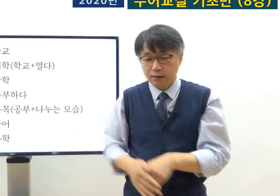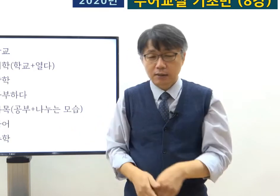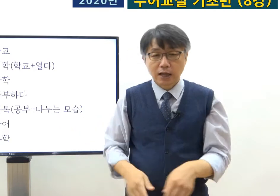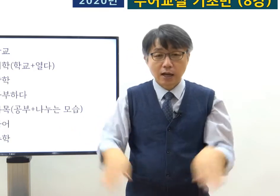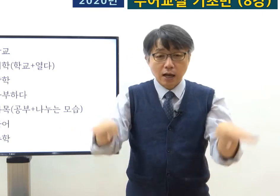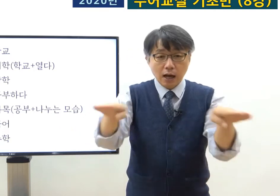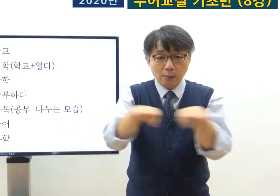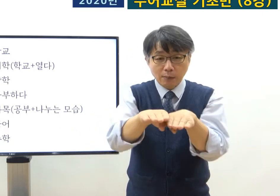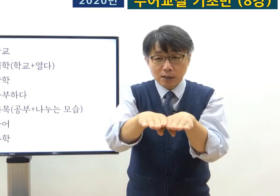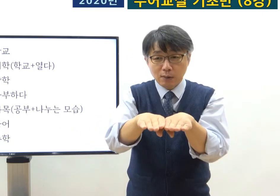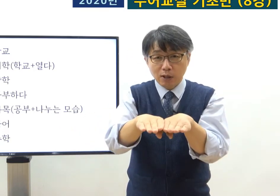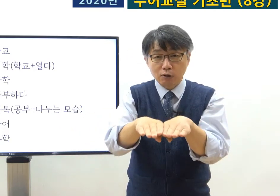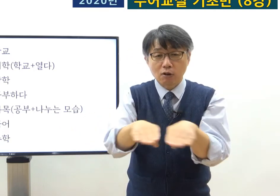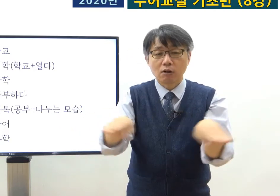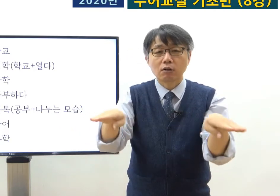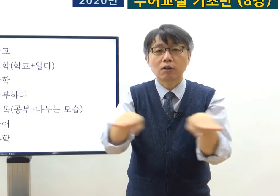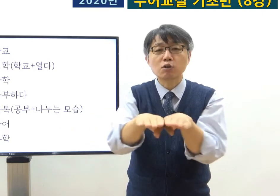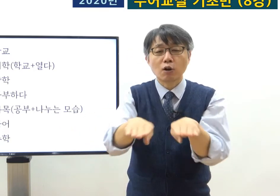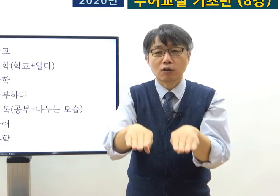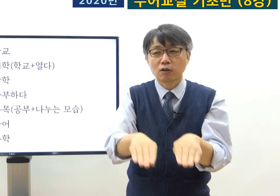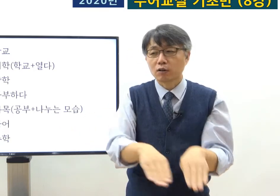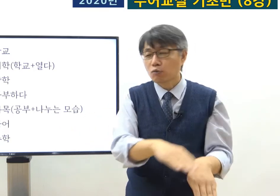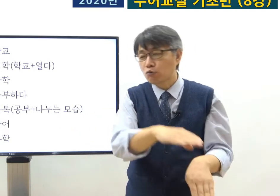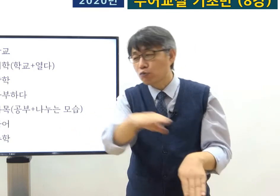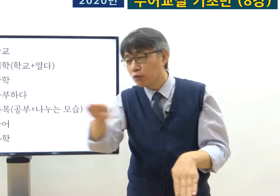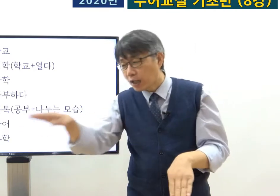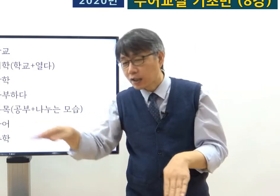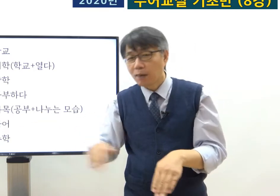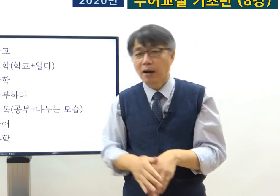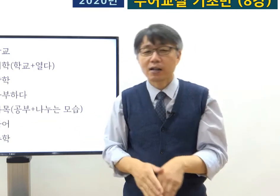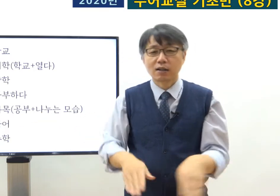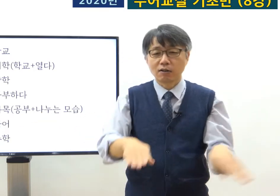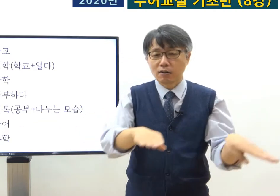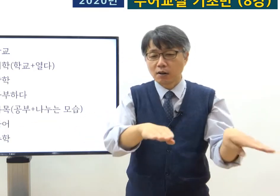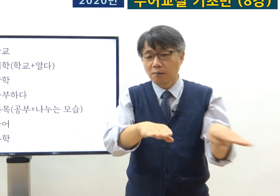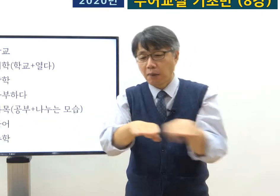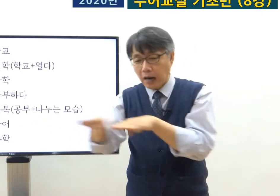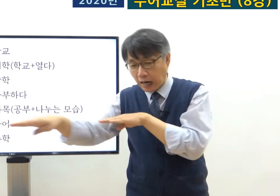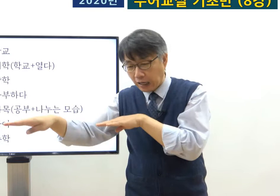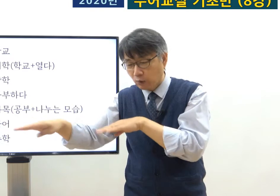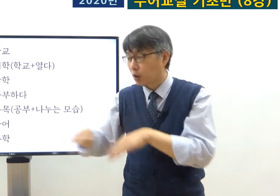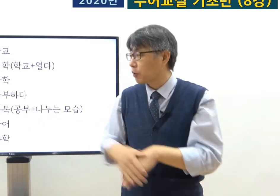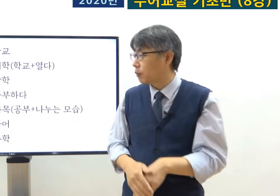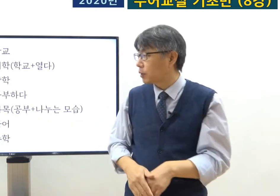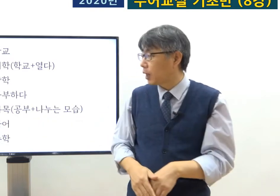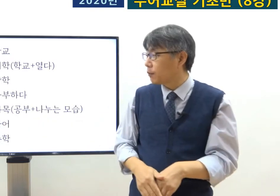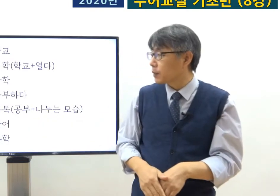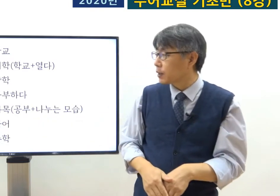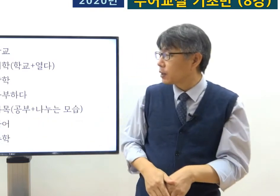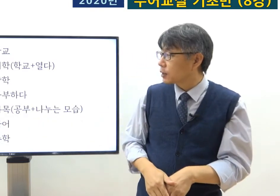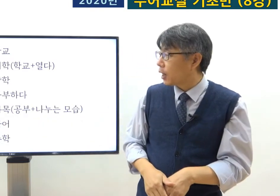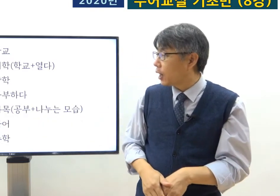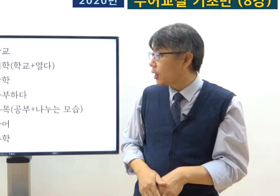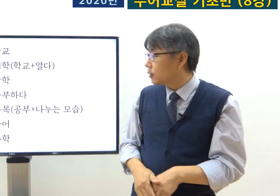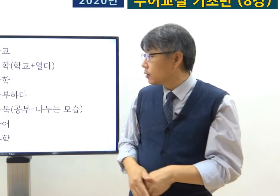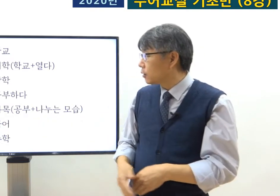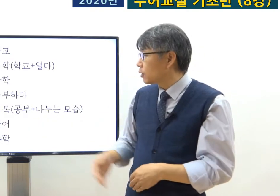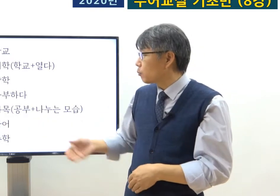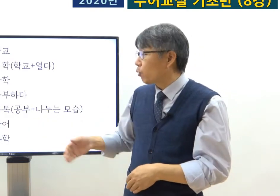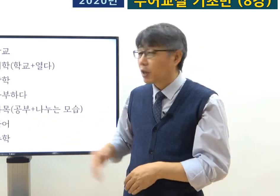자, 한 번만 치면 뭐라고요? 결석. 쭉 가니까 방학이에요. 방학. 이렇게 표현합니다. 자, 뭐